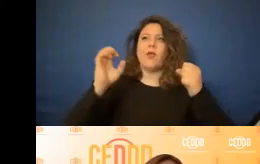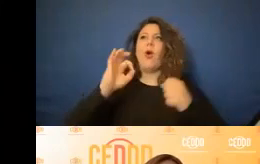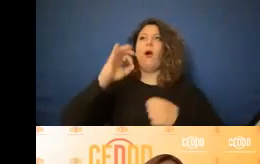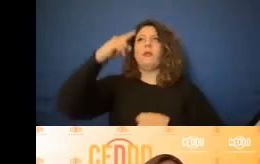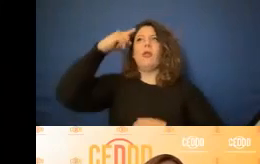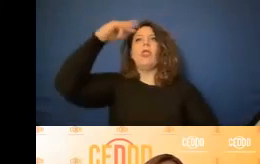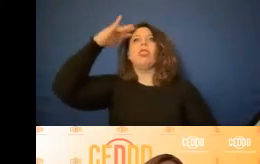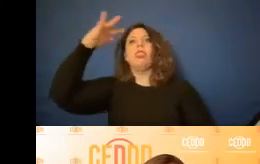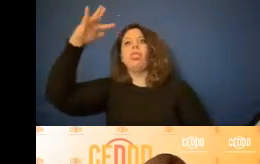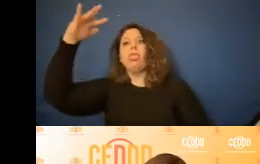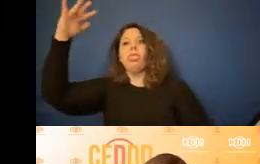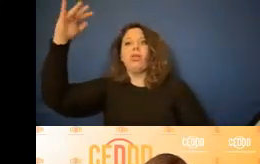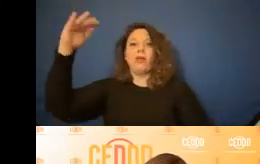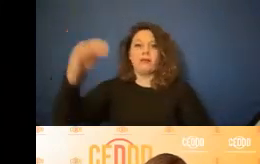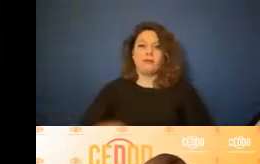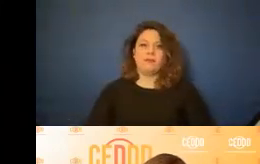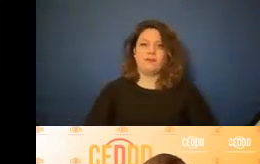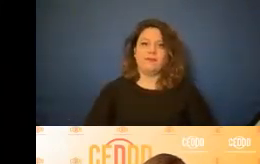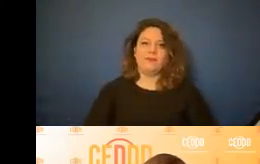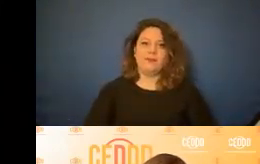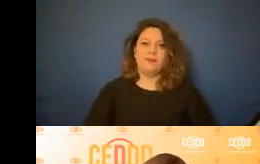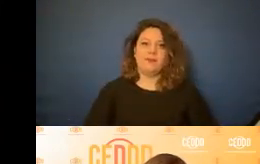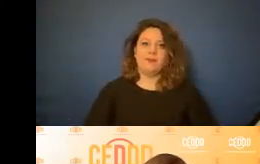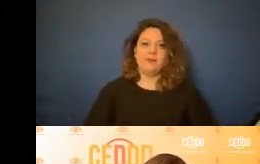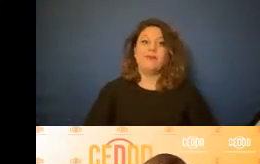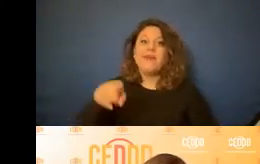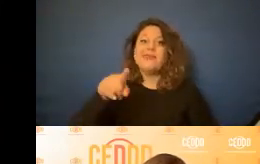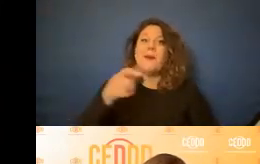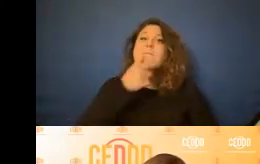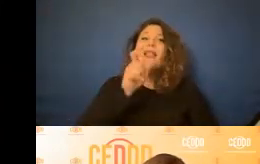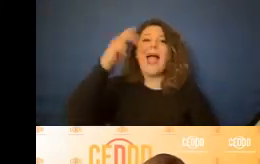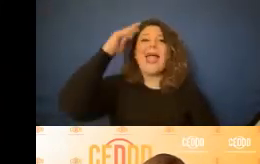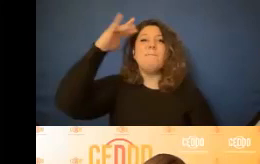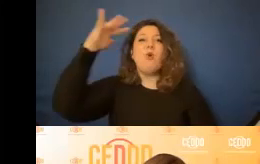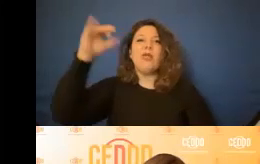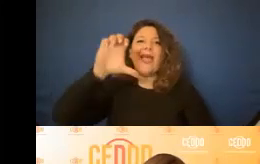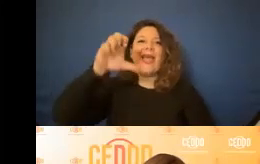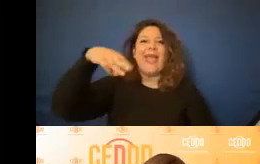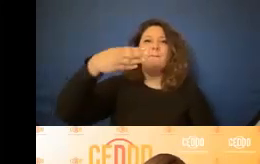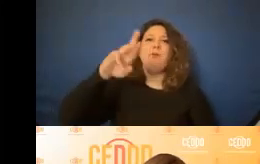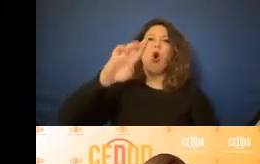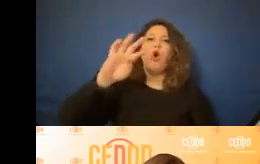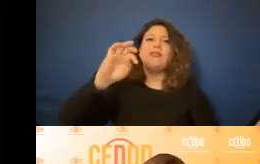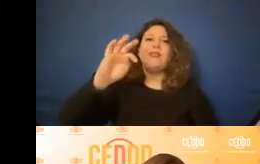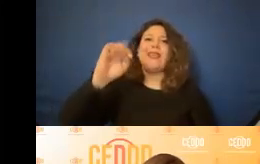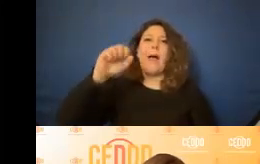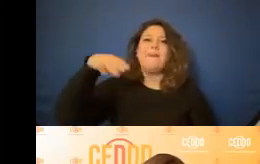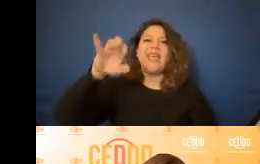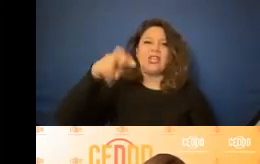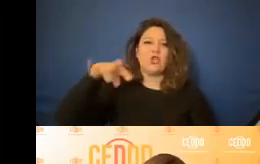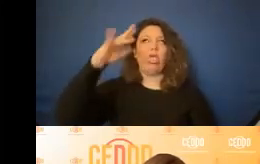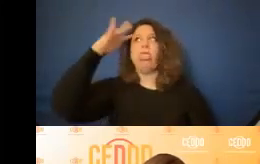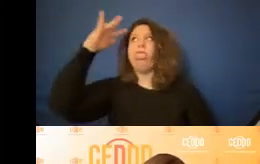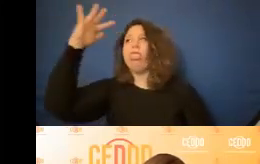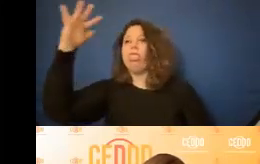como que no se entera de nada. Para mí me parece fundamental este embotamiento y la irritabilidad. Como se defiende es que no está siendo acosado.